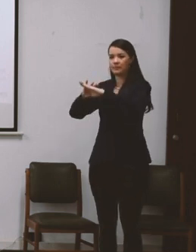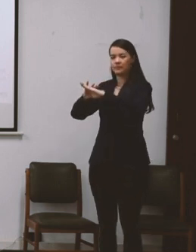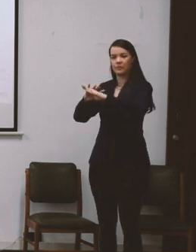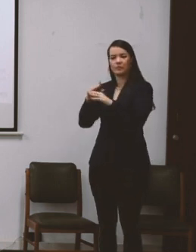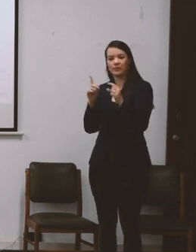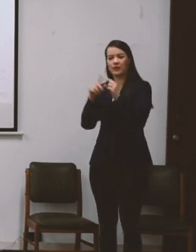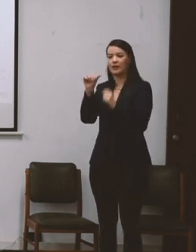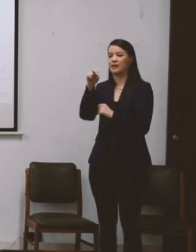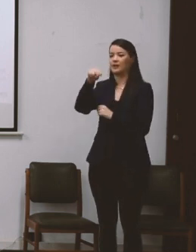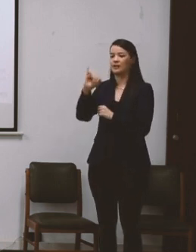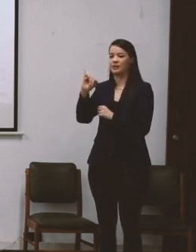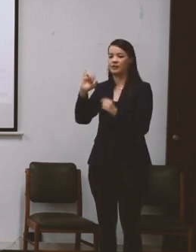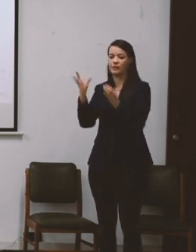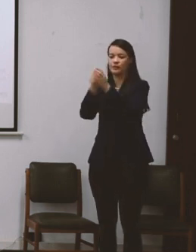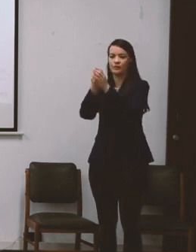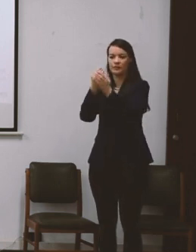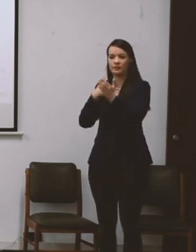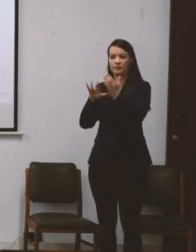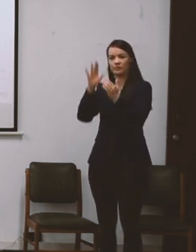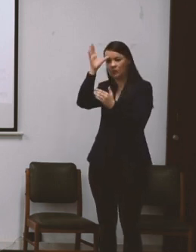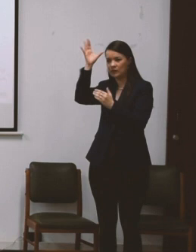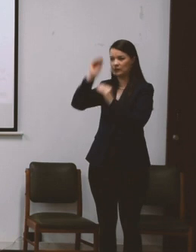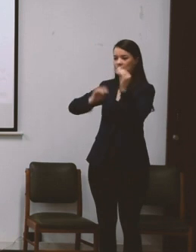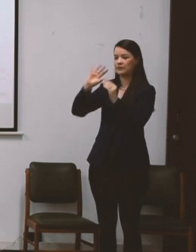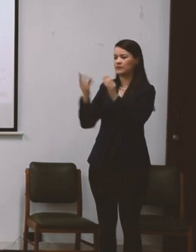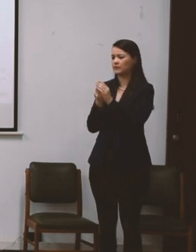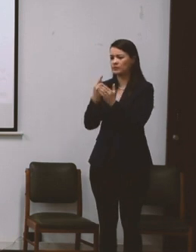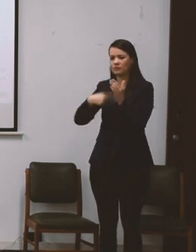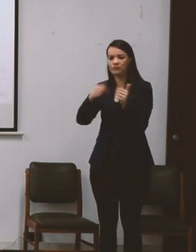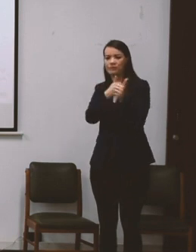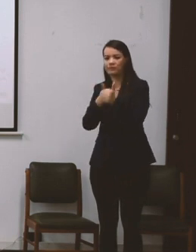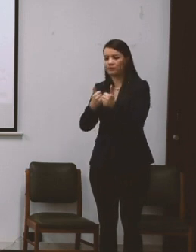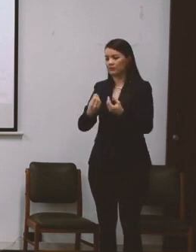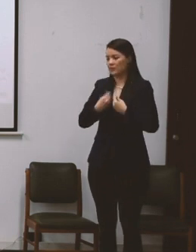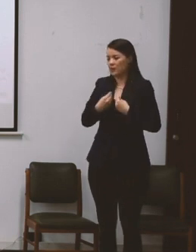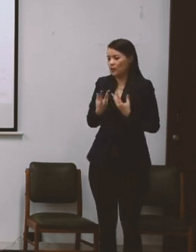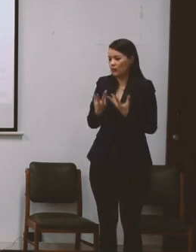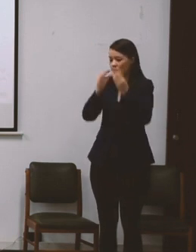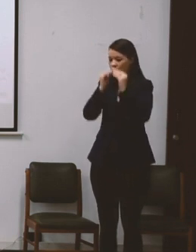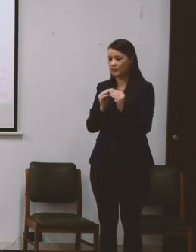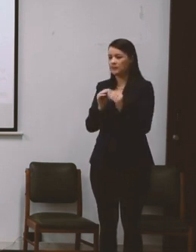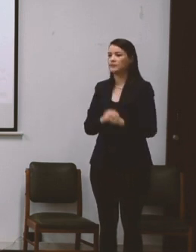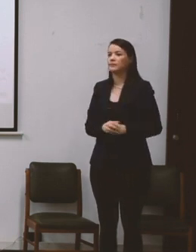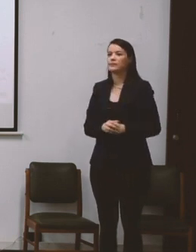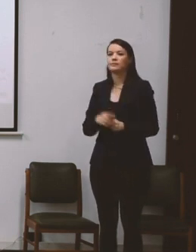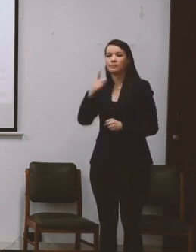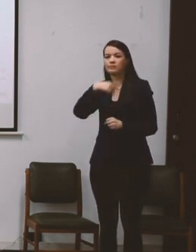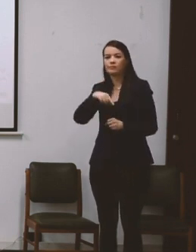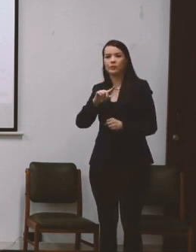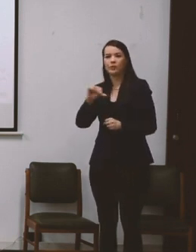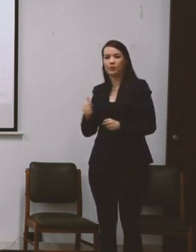antiinclusivo ligado a la posibilidad narrativa de ampliar las formas de vida en común. Un llamamiento a no soltar la fantasía de